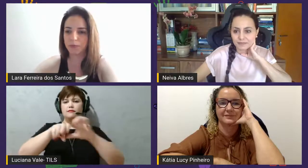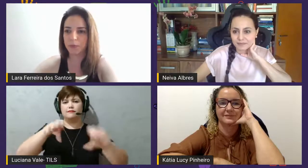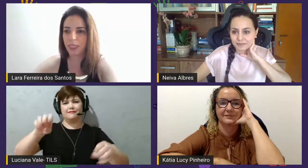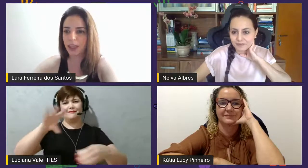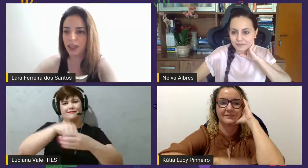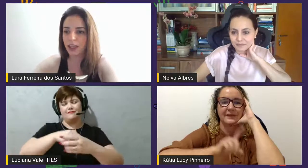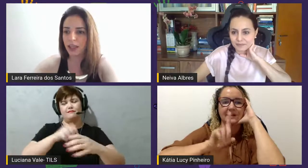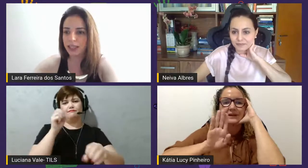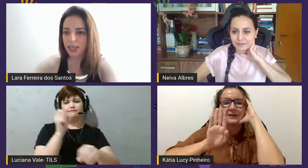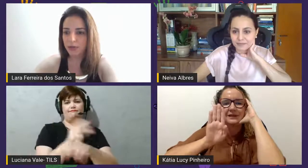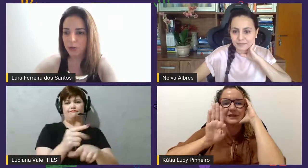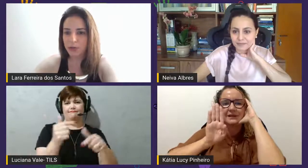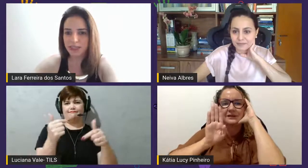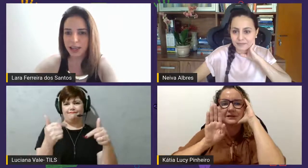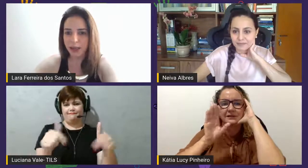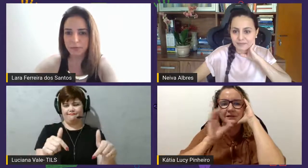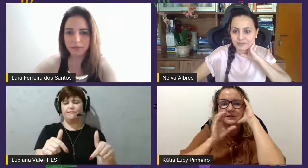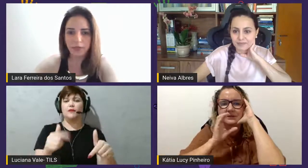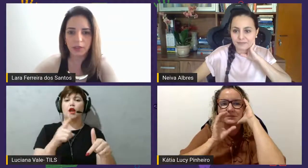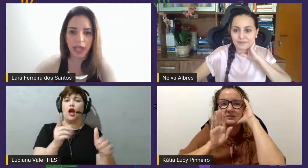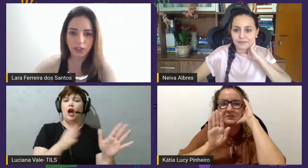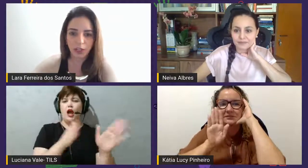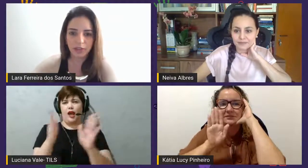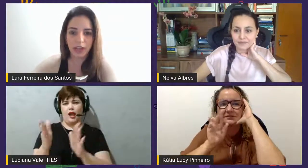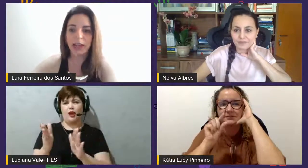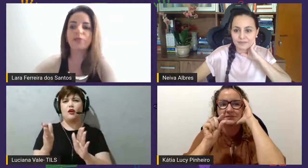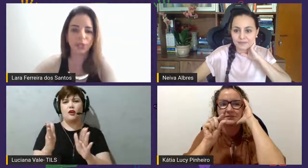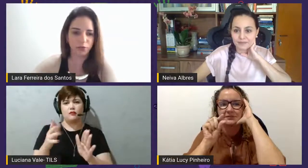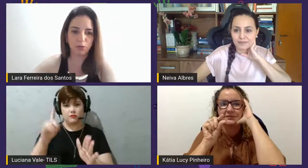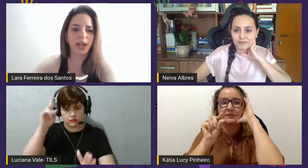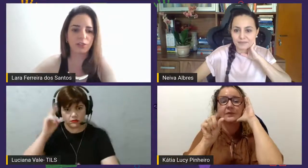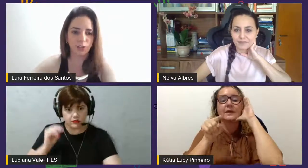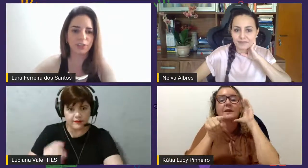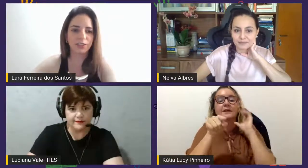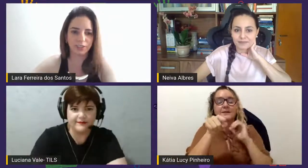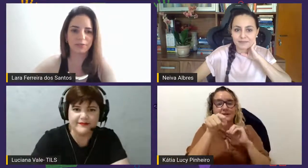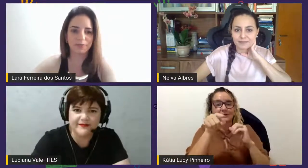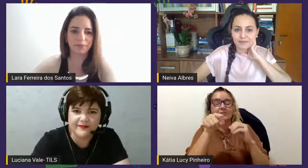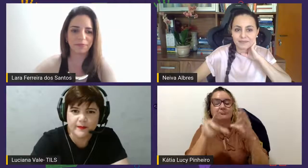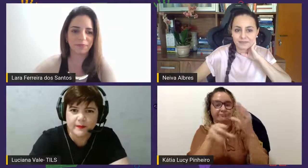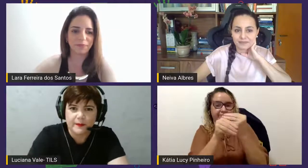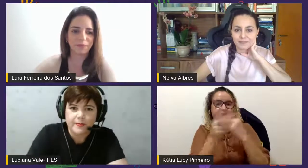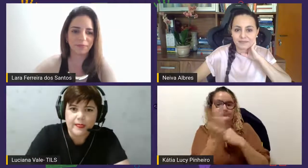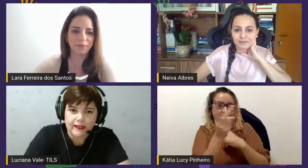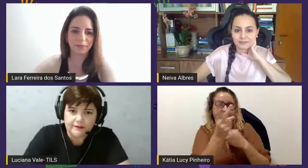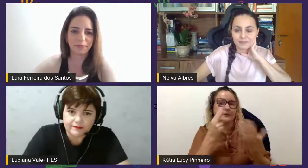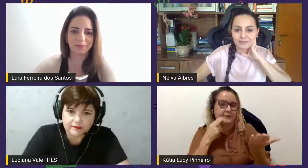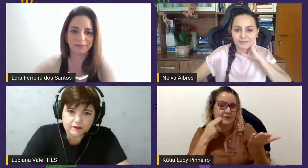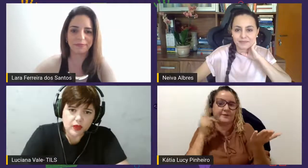atuação. E aí eu vou passar. Kátia, quer falar? Fica à vontade.